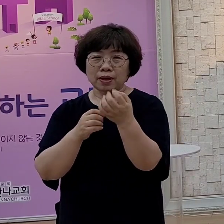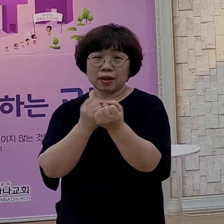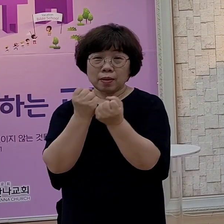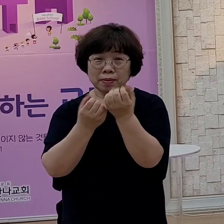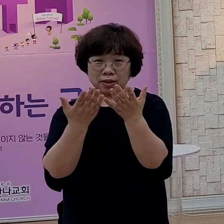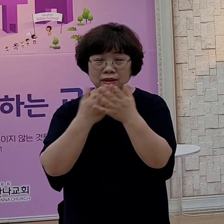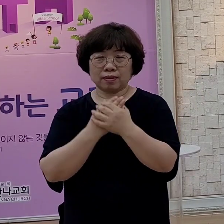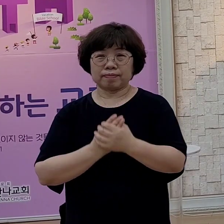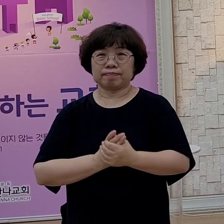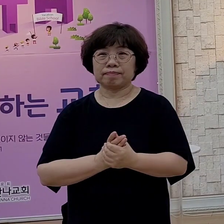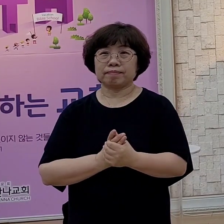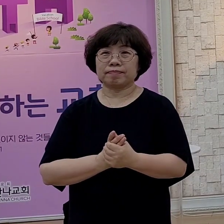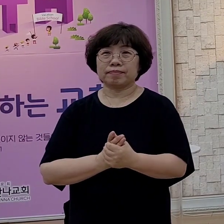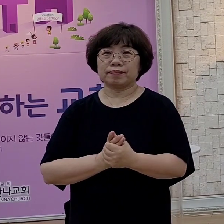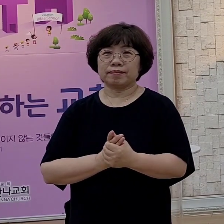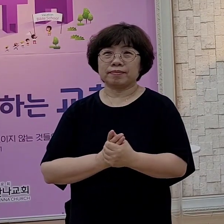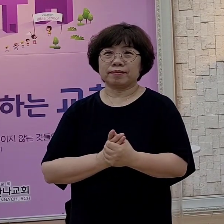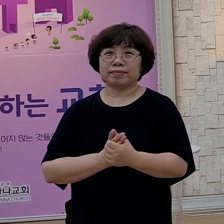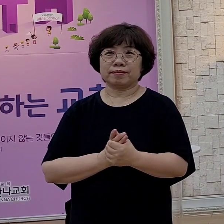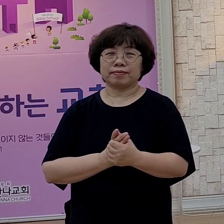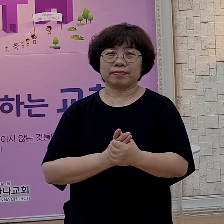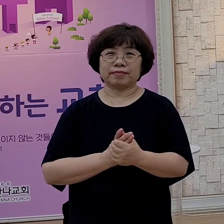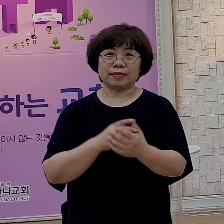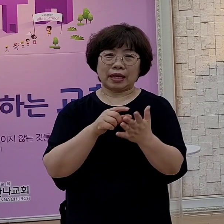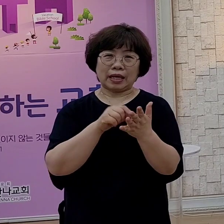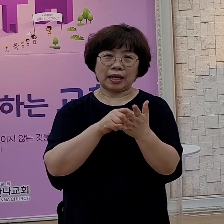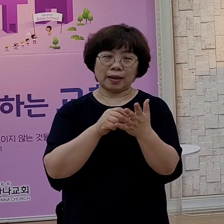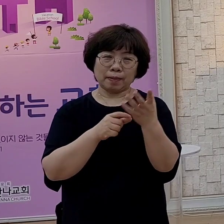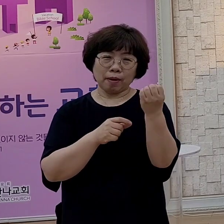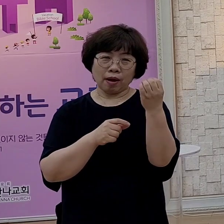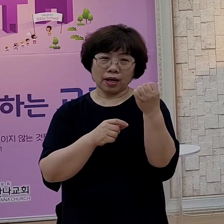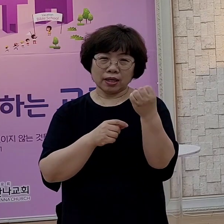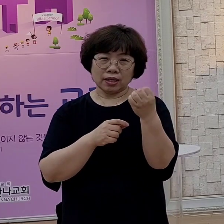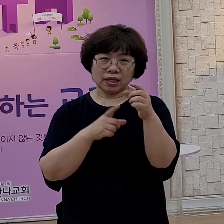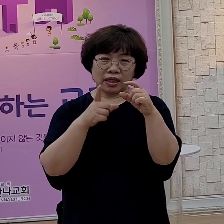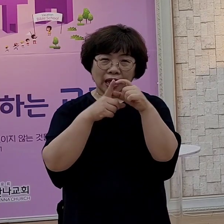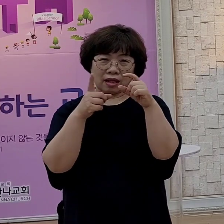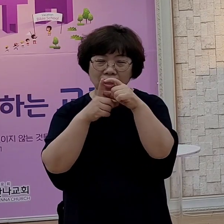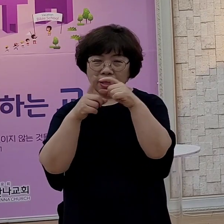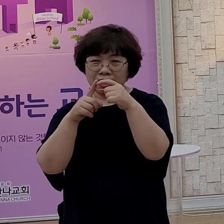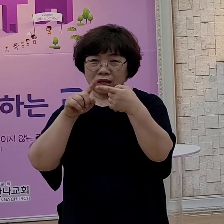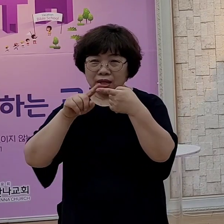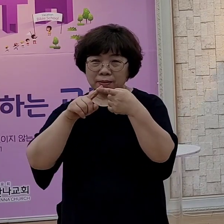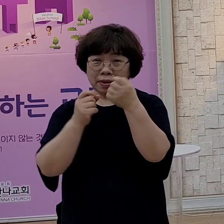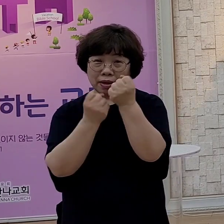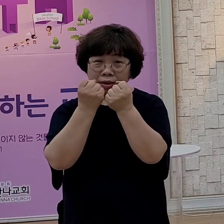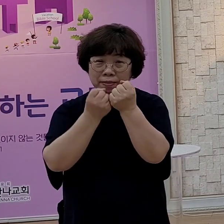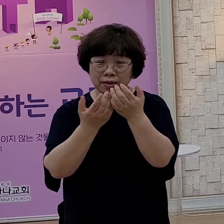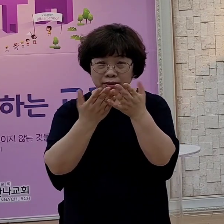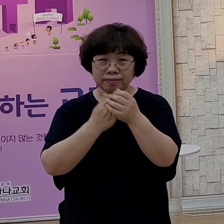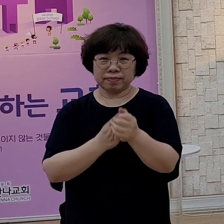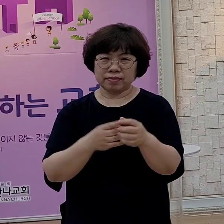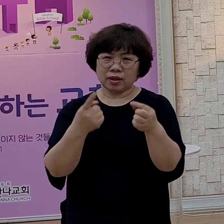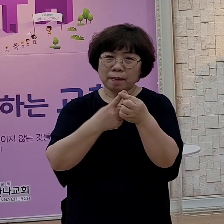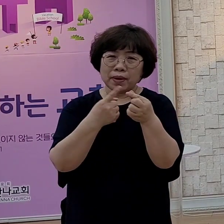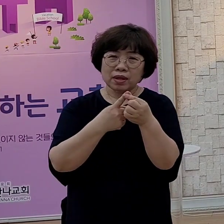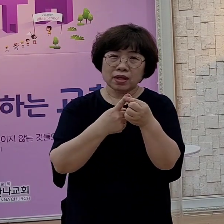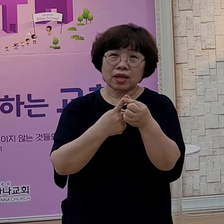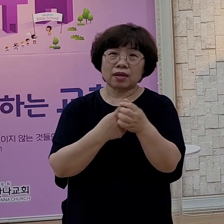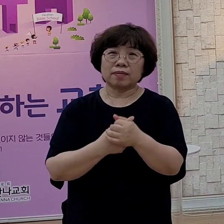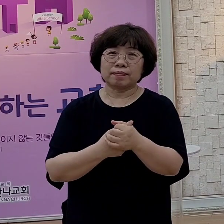지겹겠죠. 그래서 그냥 간단하게 몇 가지만 살펴보려고 하는데 제일 먼저 나온 게